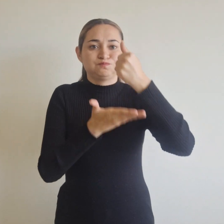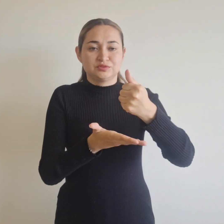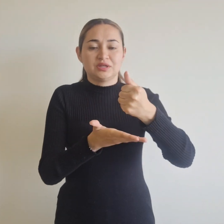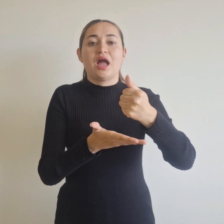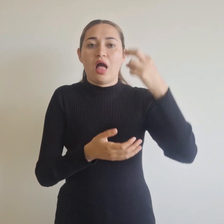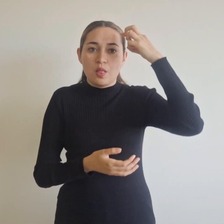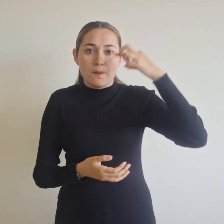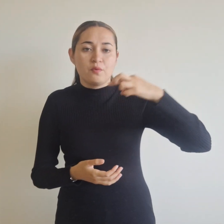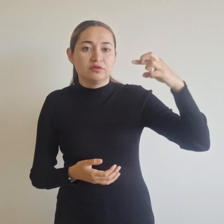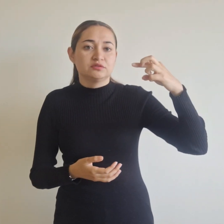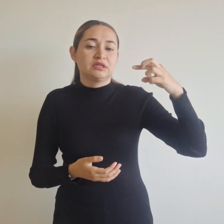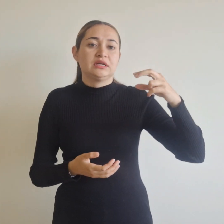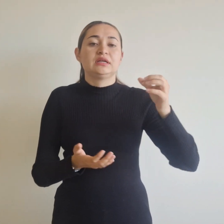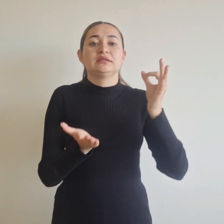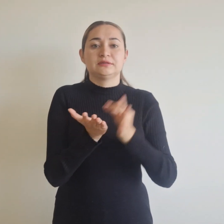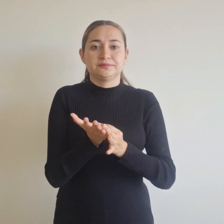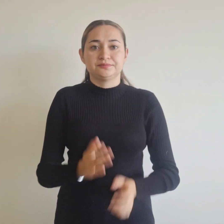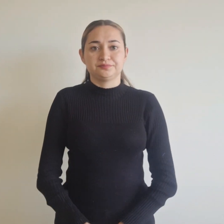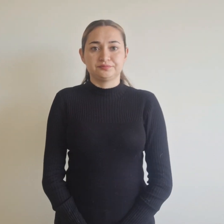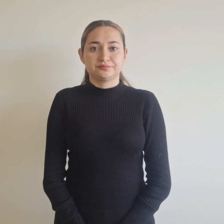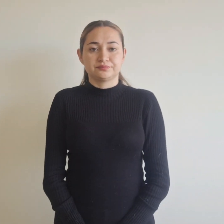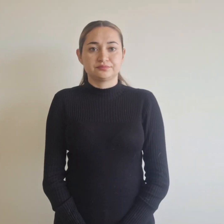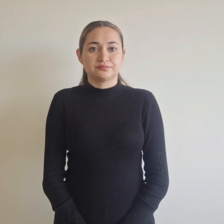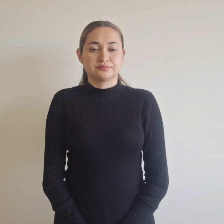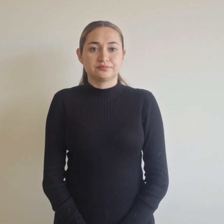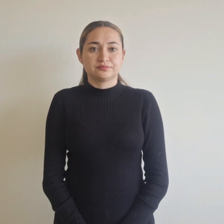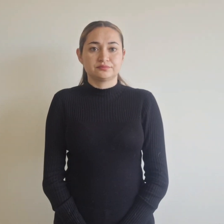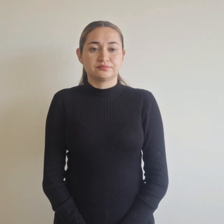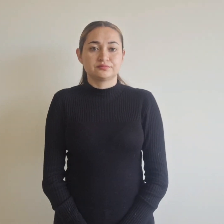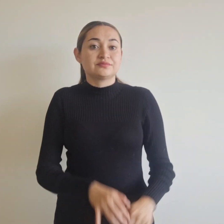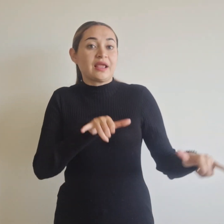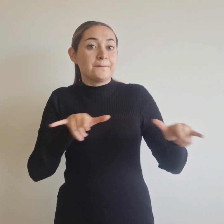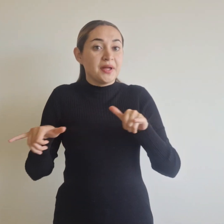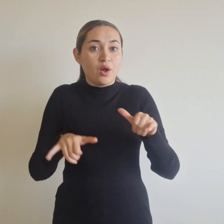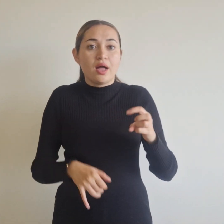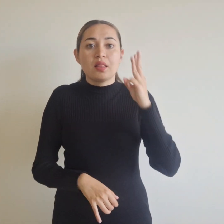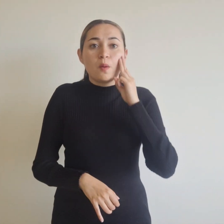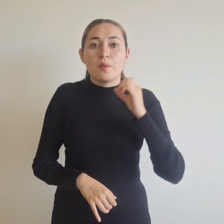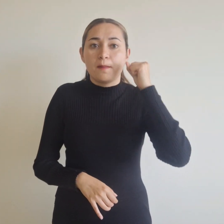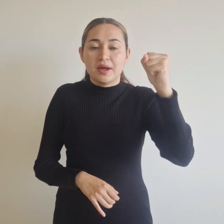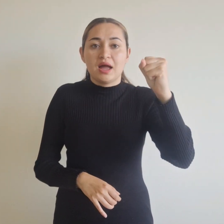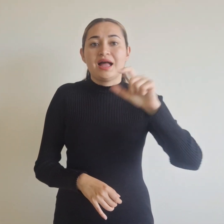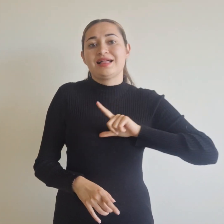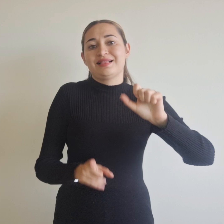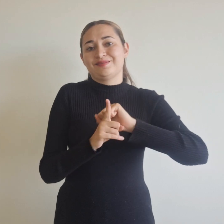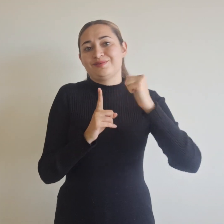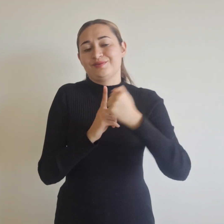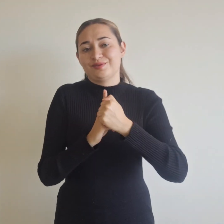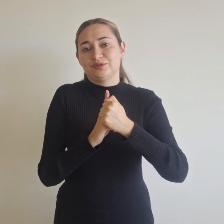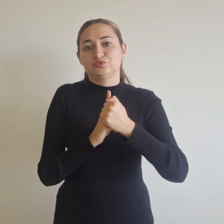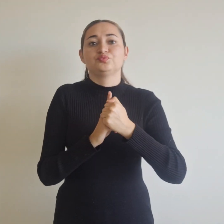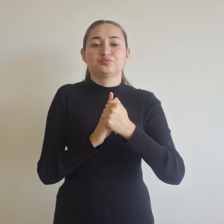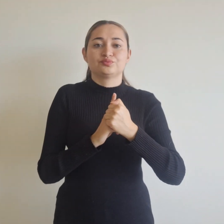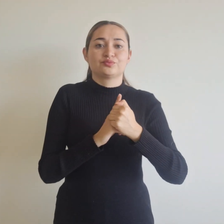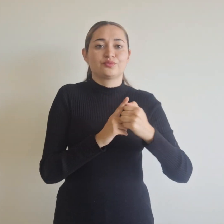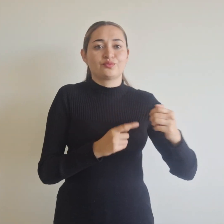del municipio. De igual manera, el alcalde y la gestora recorrieron todas las dependencias que